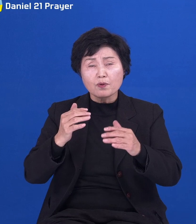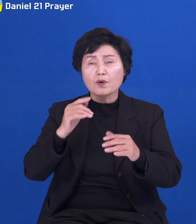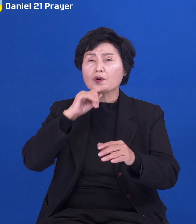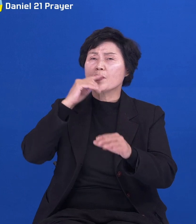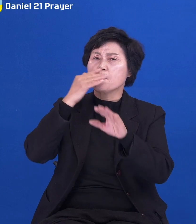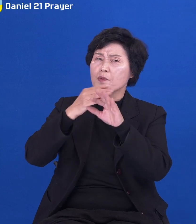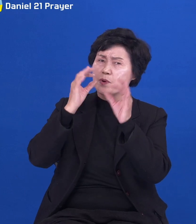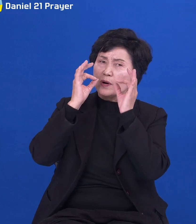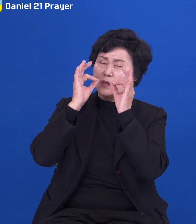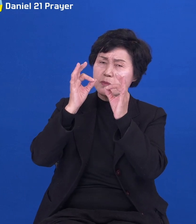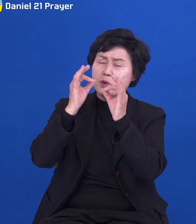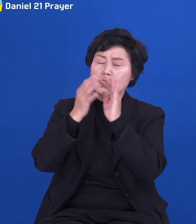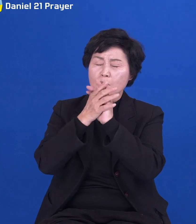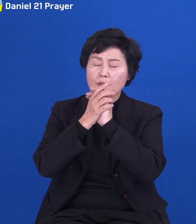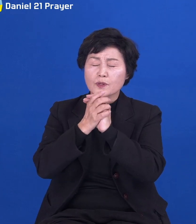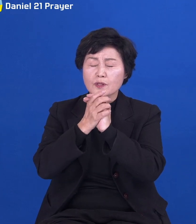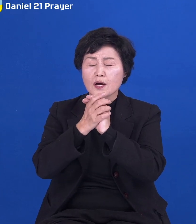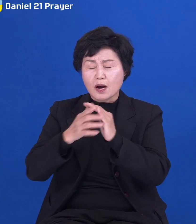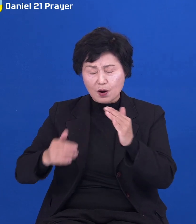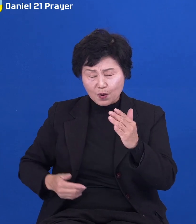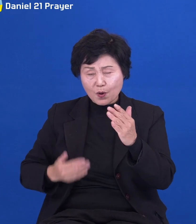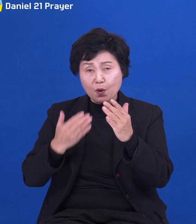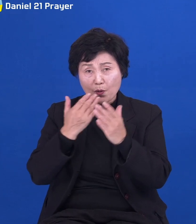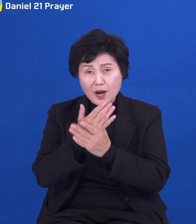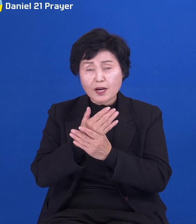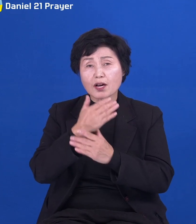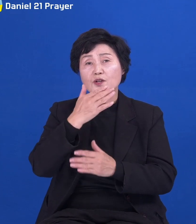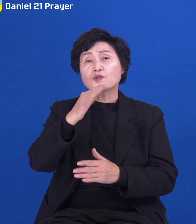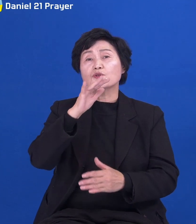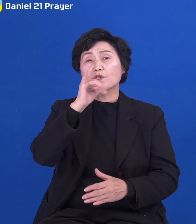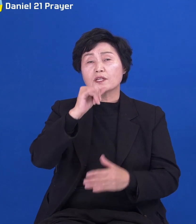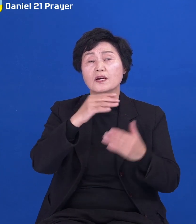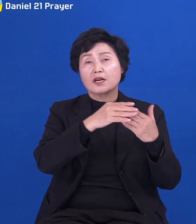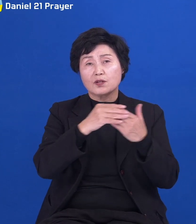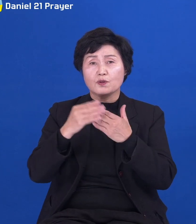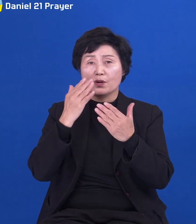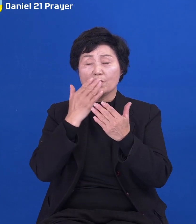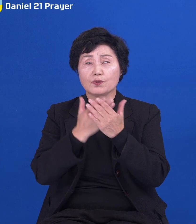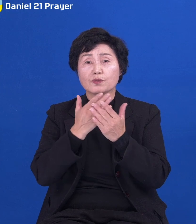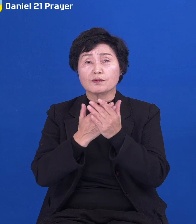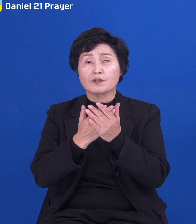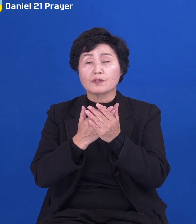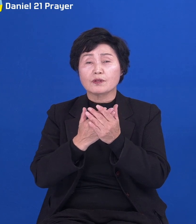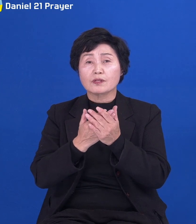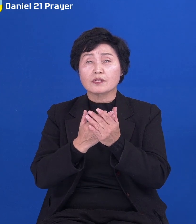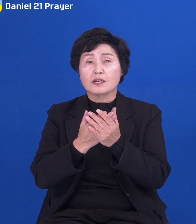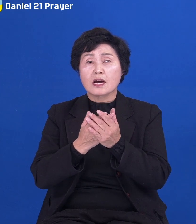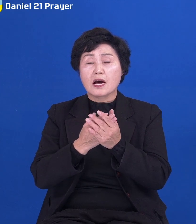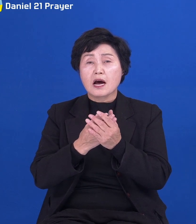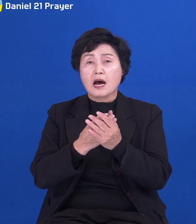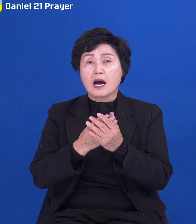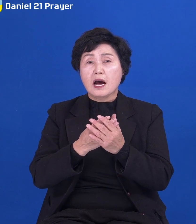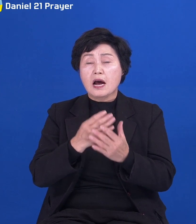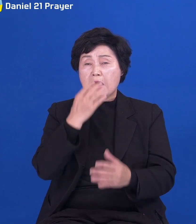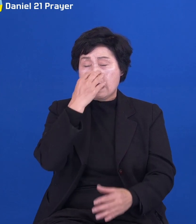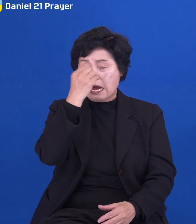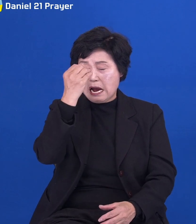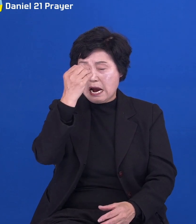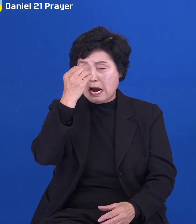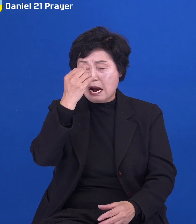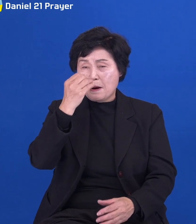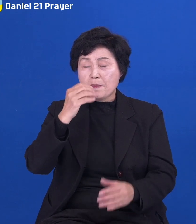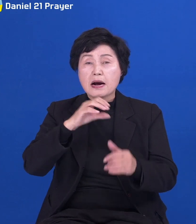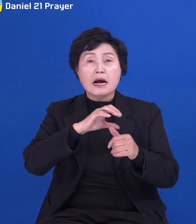바라보면서 기도하고 회개하고 나아갈 수 있도록 인도하여 주시옵소서. 자만과 교만을 내려놓게 하옵시고